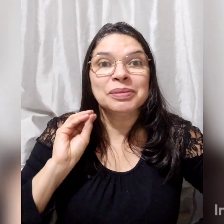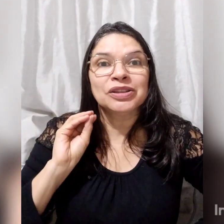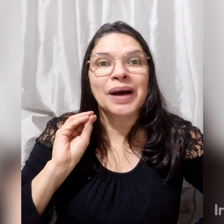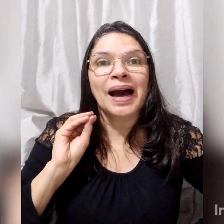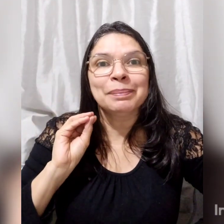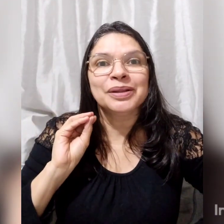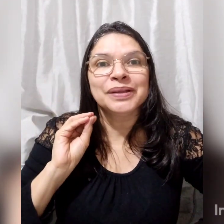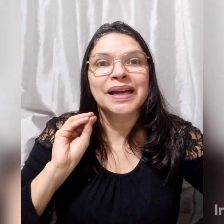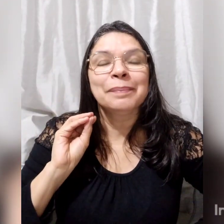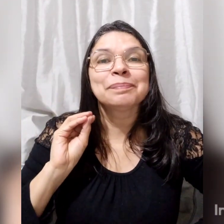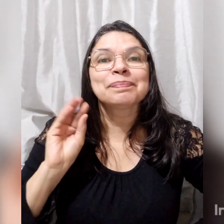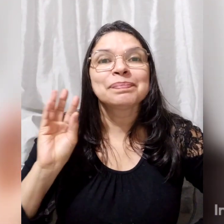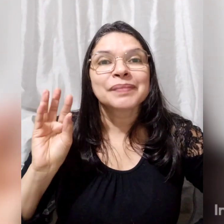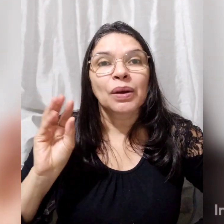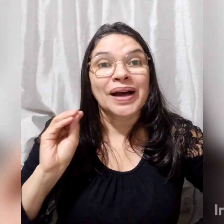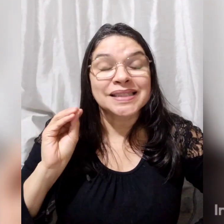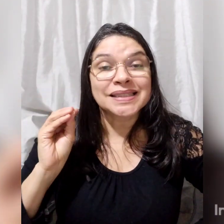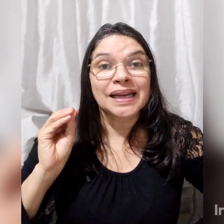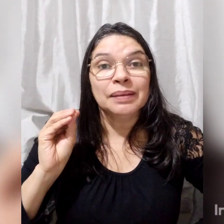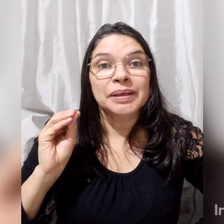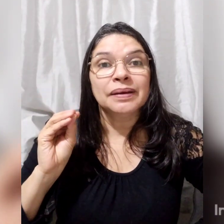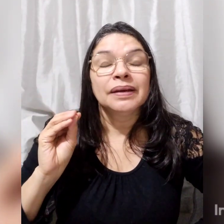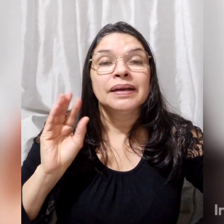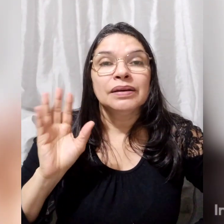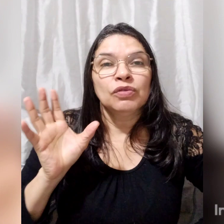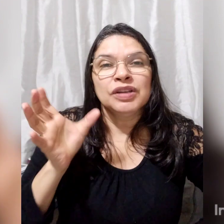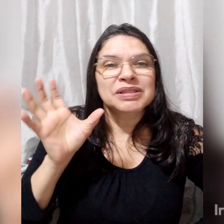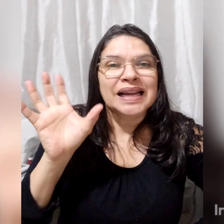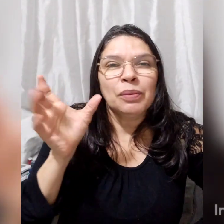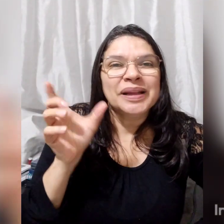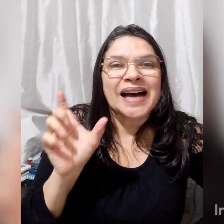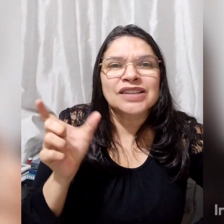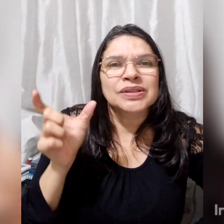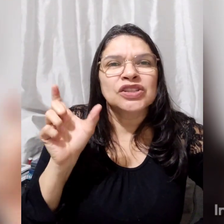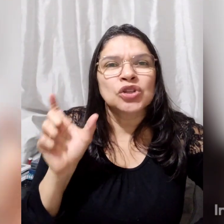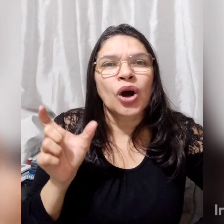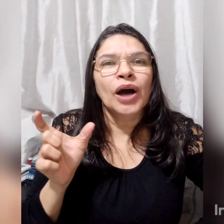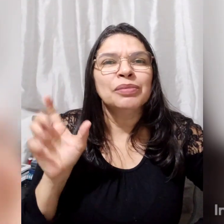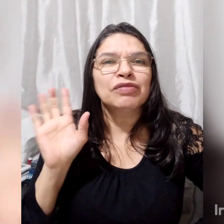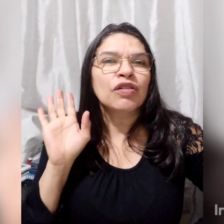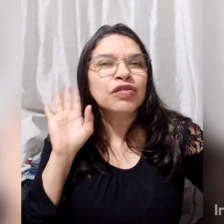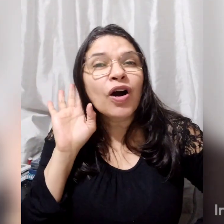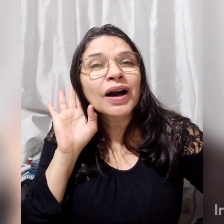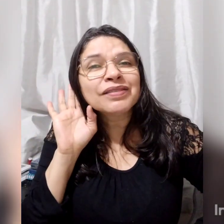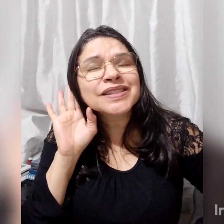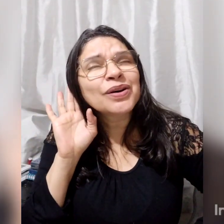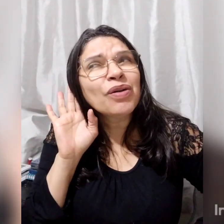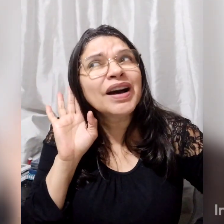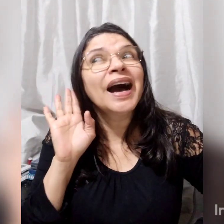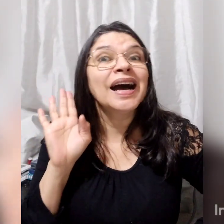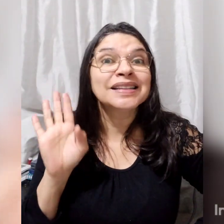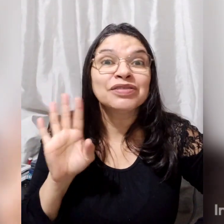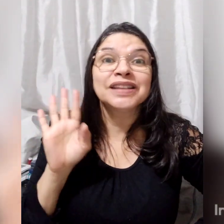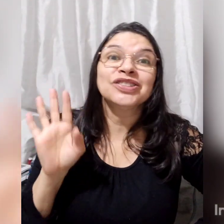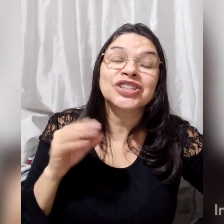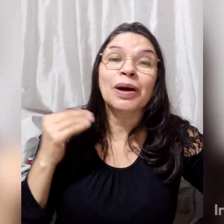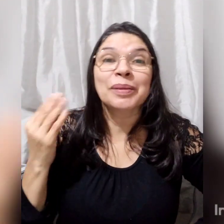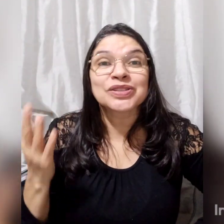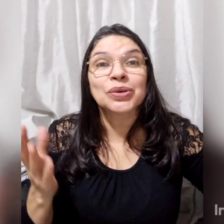entendimento rápido, né? Quase sempre. Ouvimos ali um pedaço da história, uma fofoca, você ouve, estão falando de tal